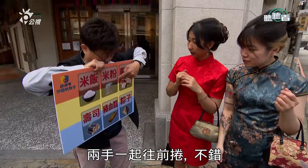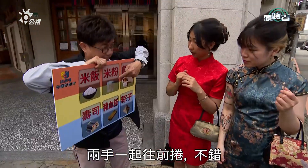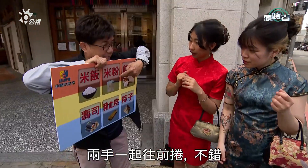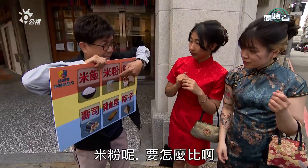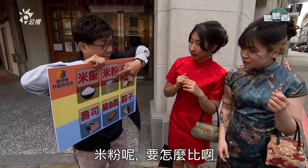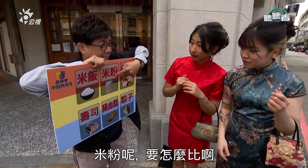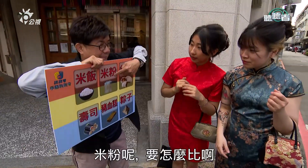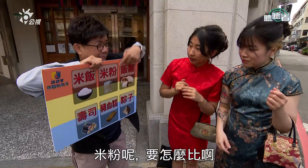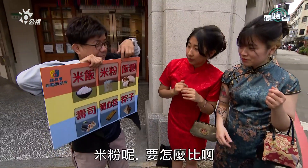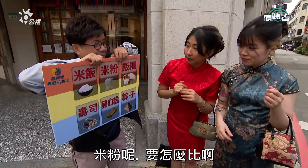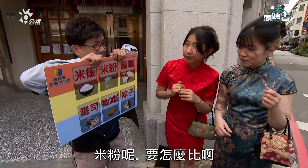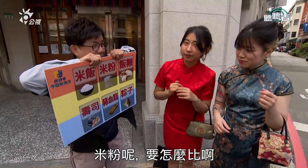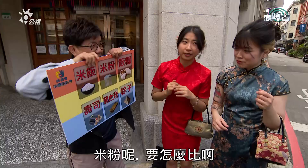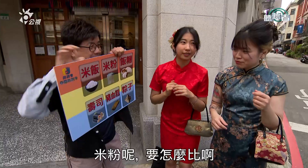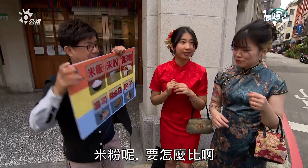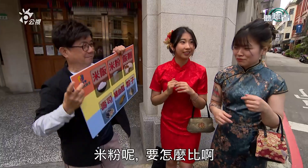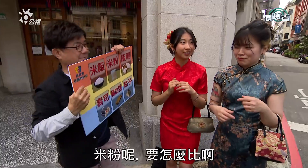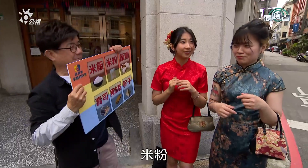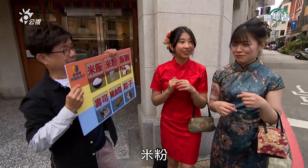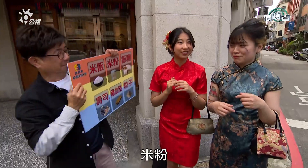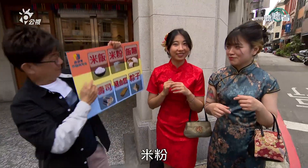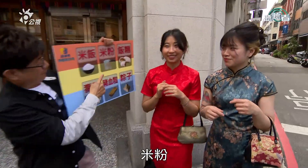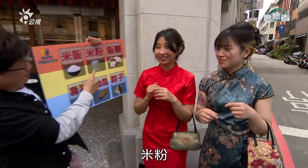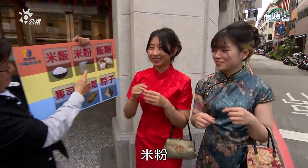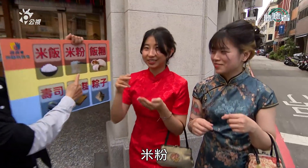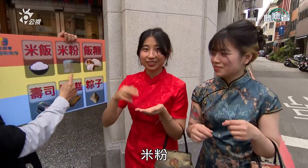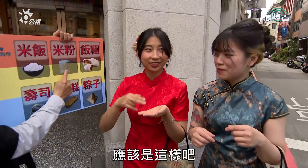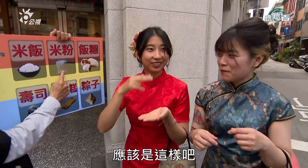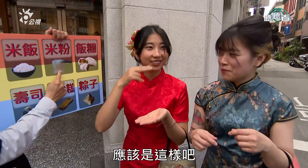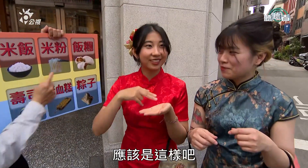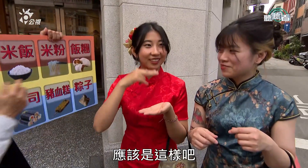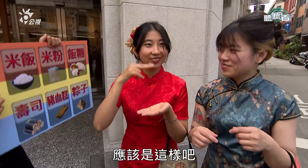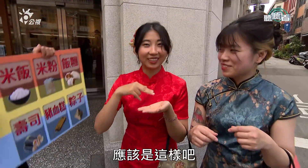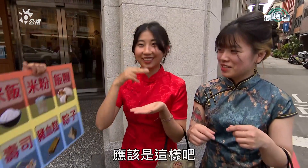错。米粉呢？要怎么比啊？ 米粉。 啊，米粉。